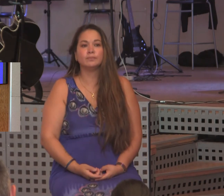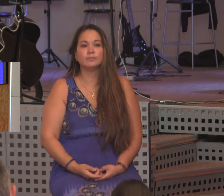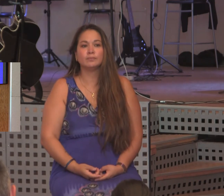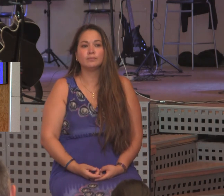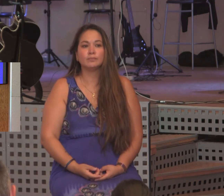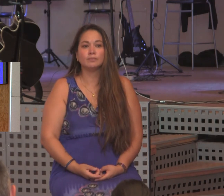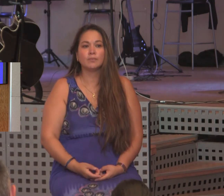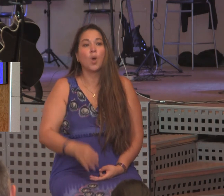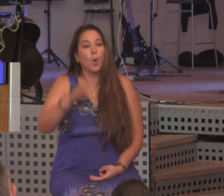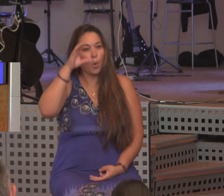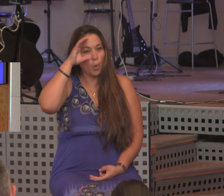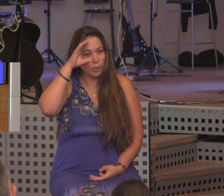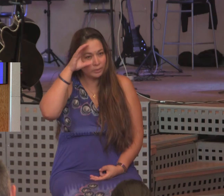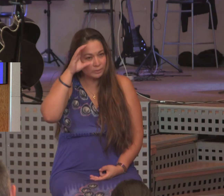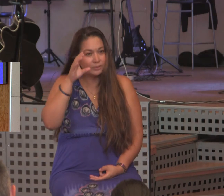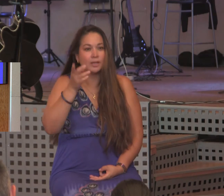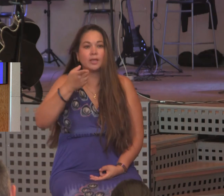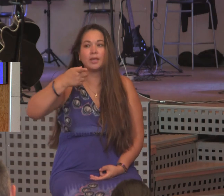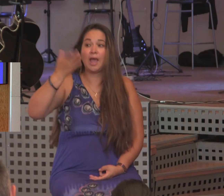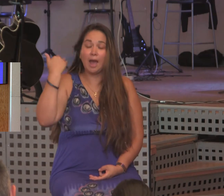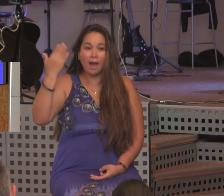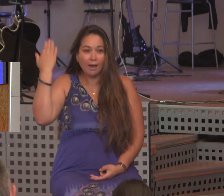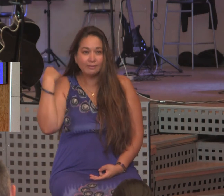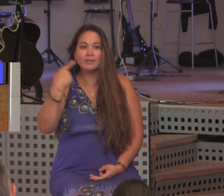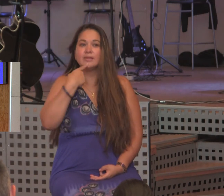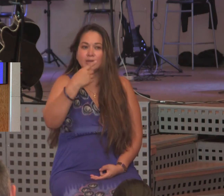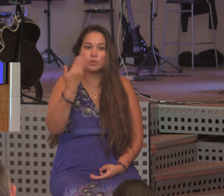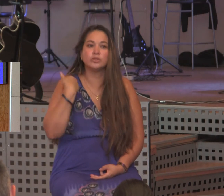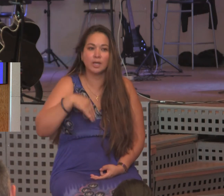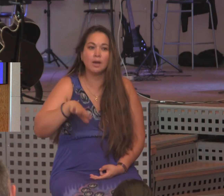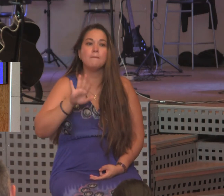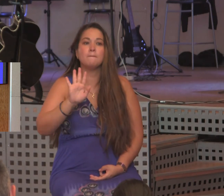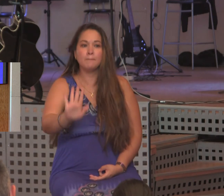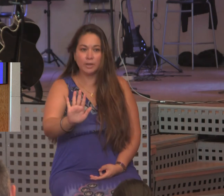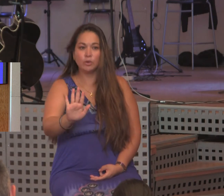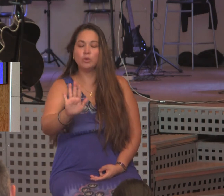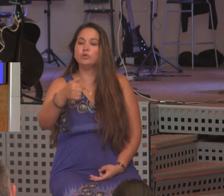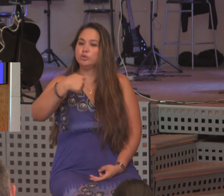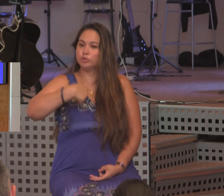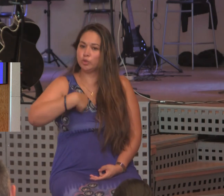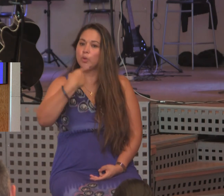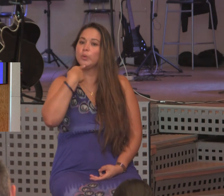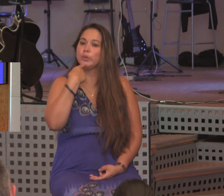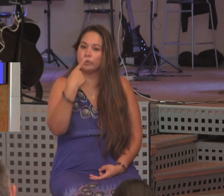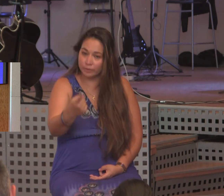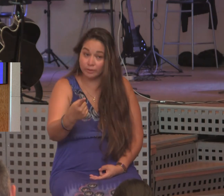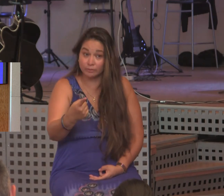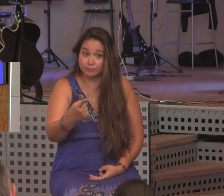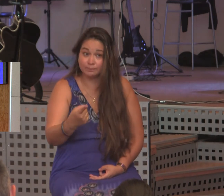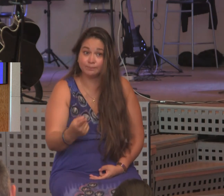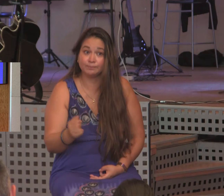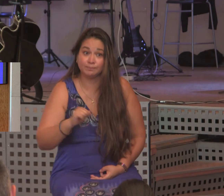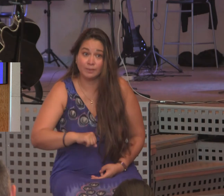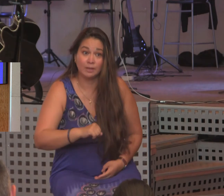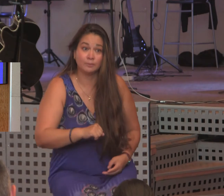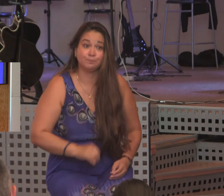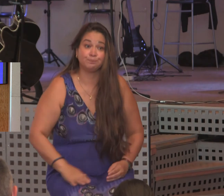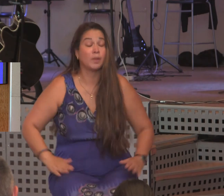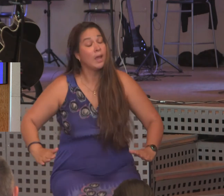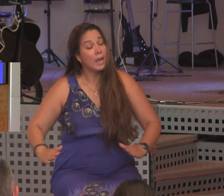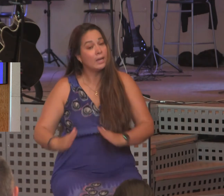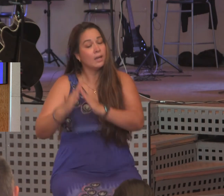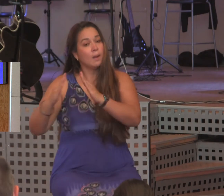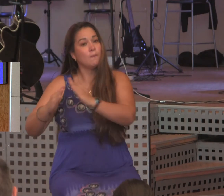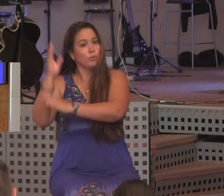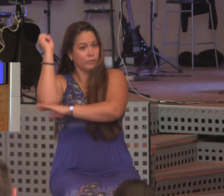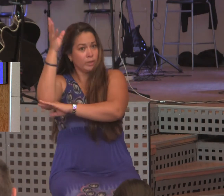Oísteis que fue dicho, pero yo os digo. Está en el Sermón del Monte en varias de las